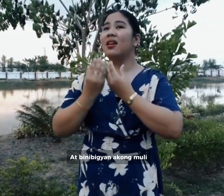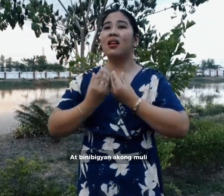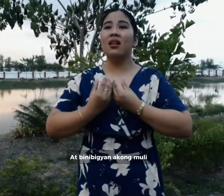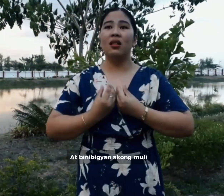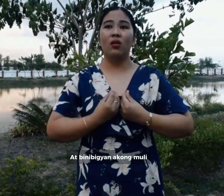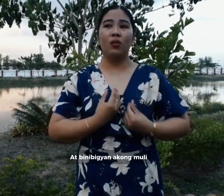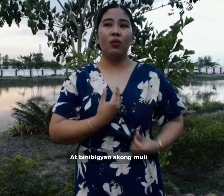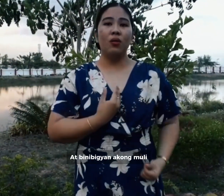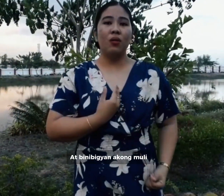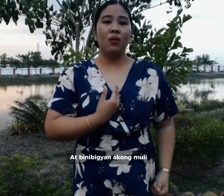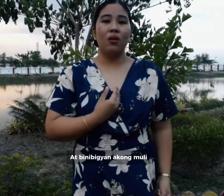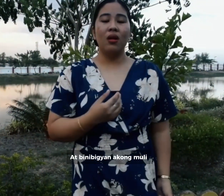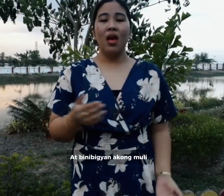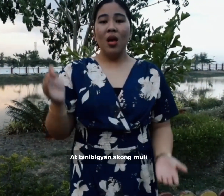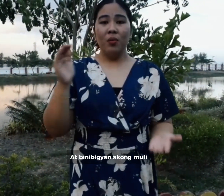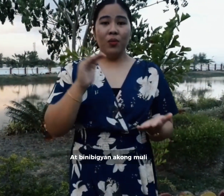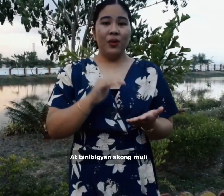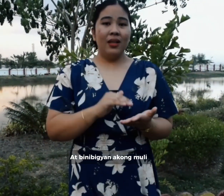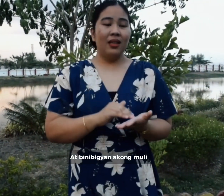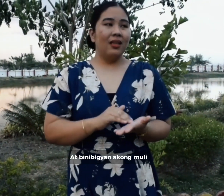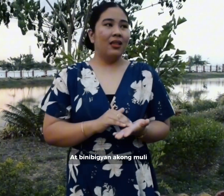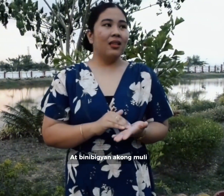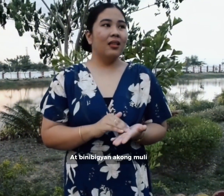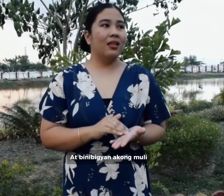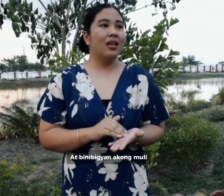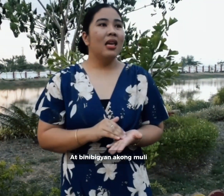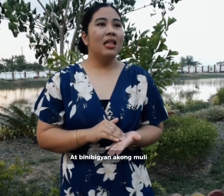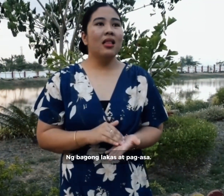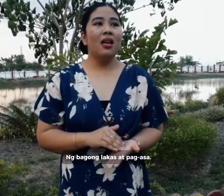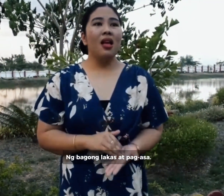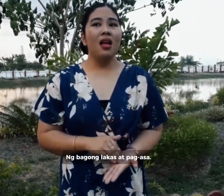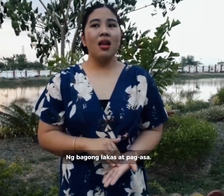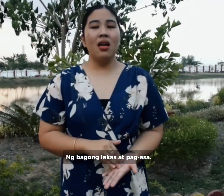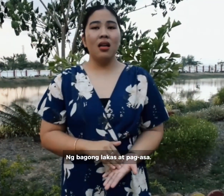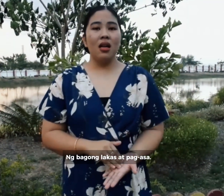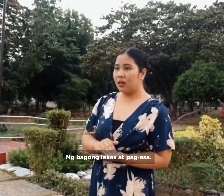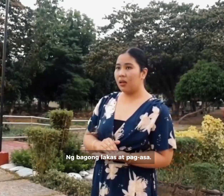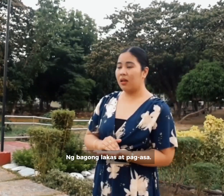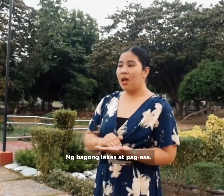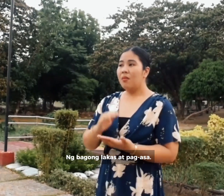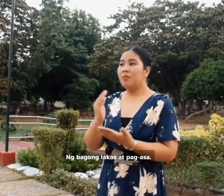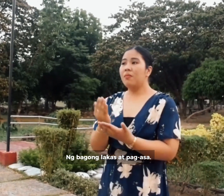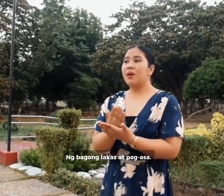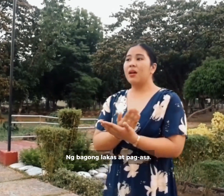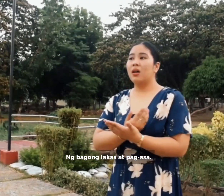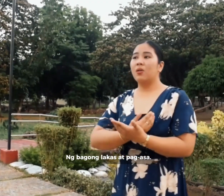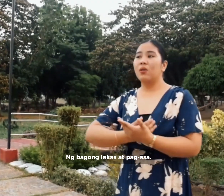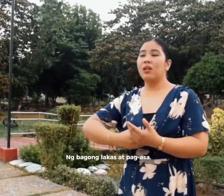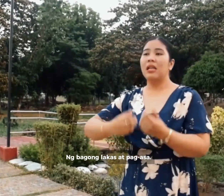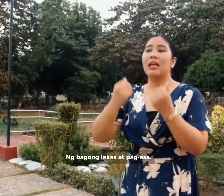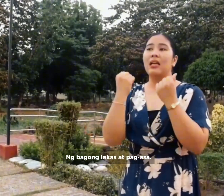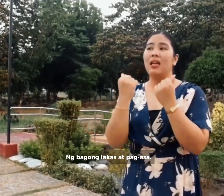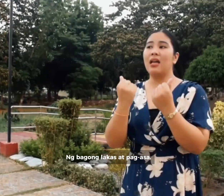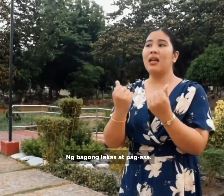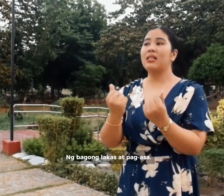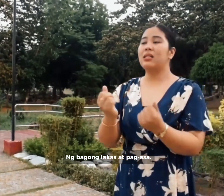Binibigyan akong muli ng bagong lakas